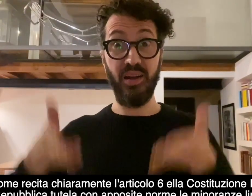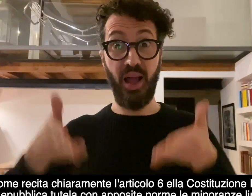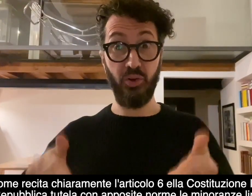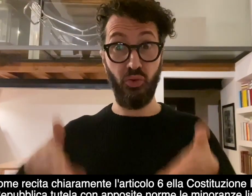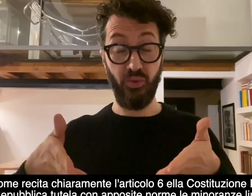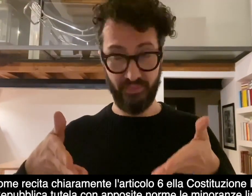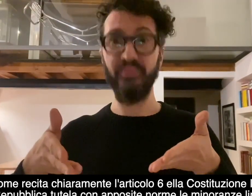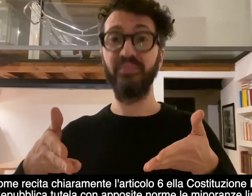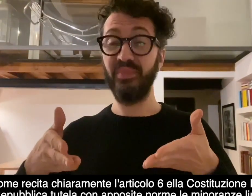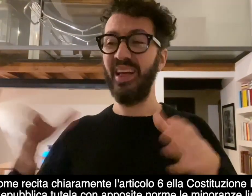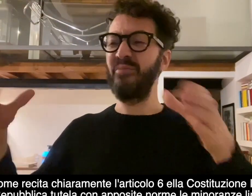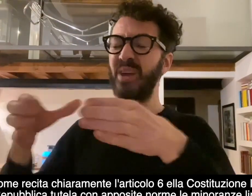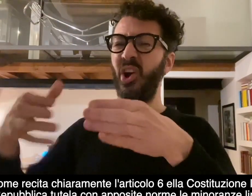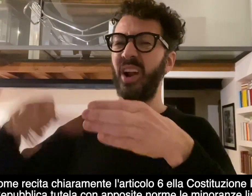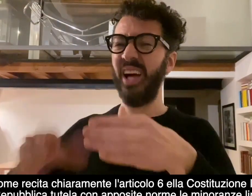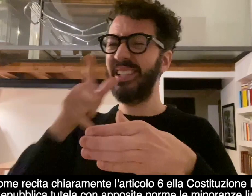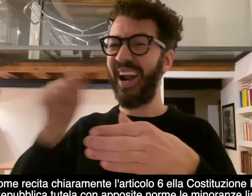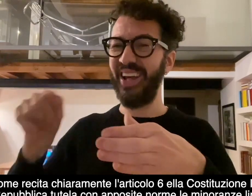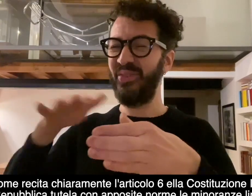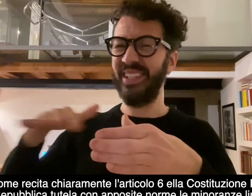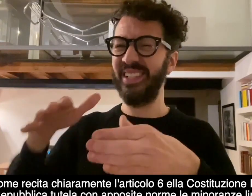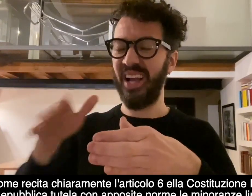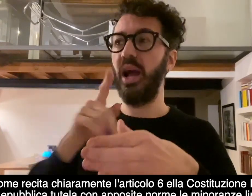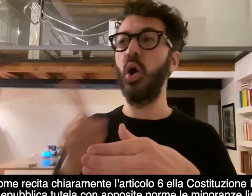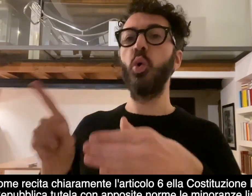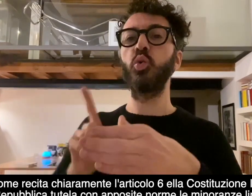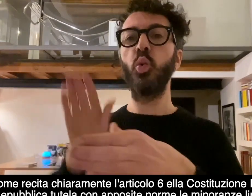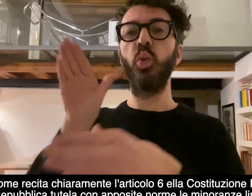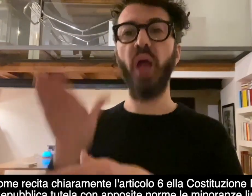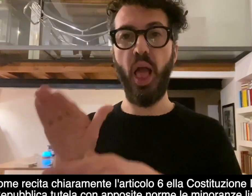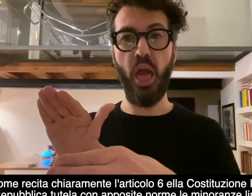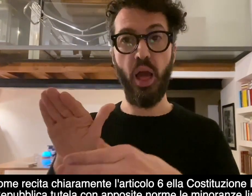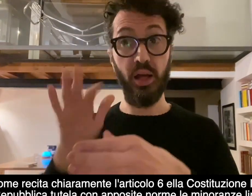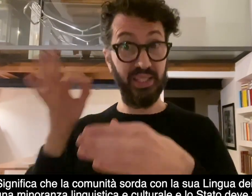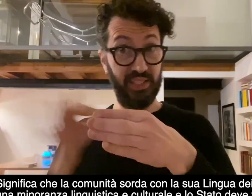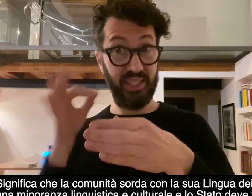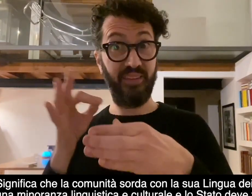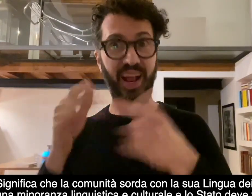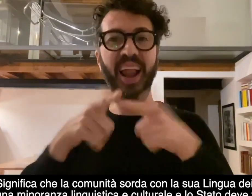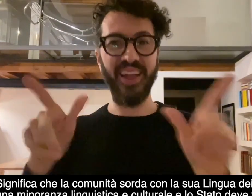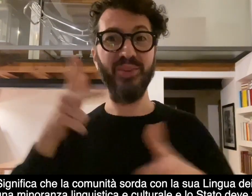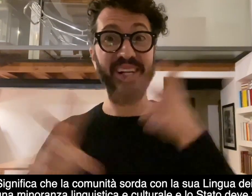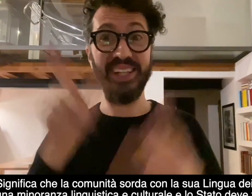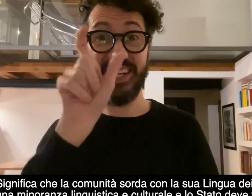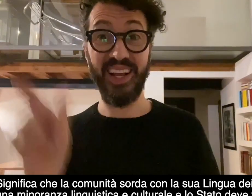tutela con apposite norme le minoranze linguistiche questo significa che la